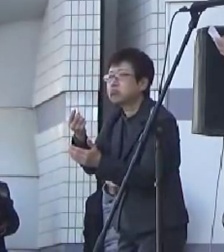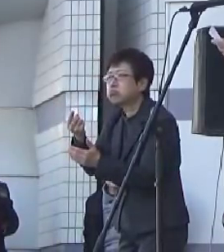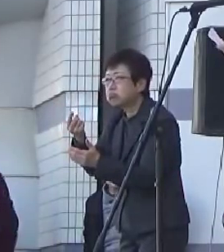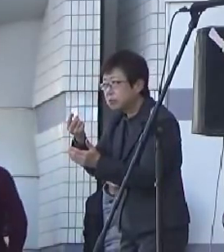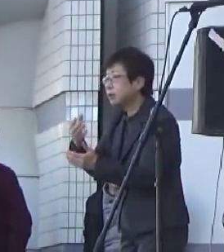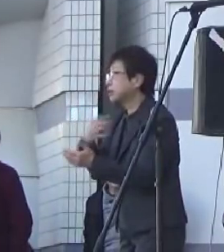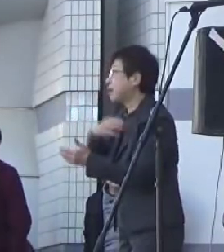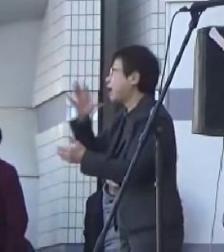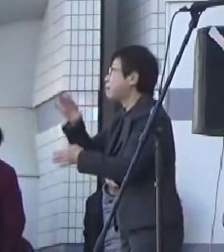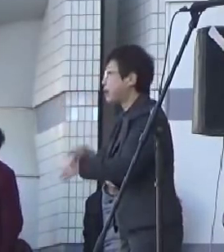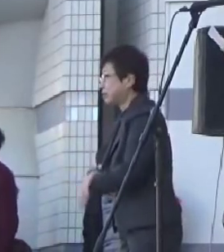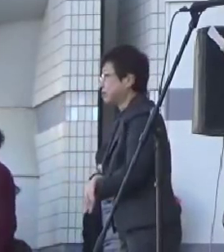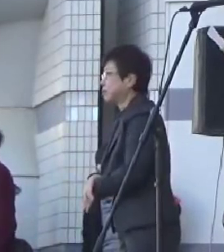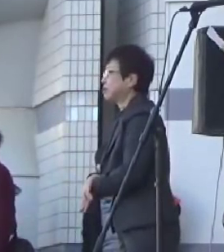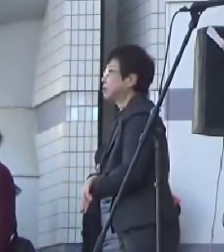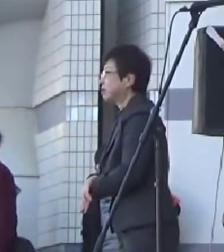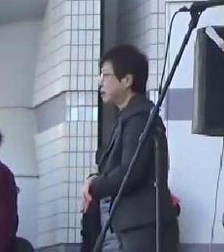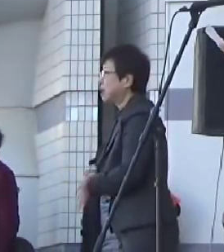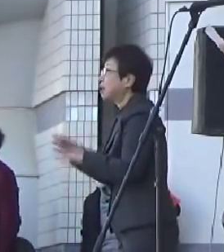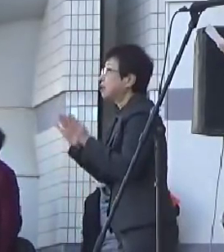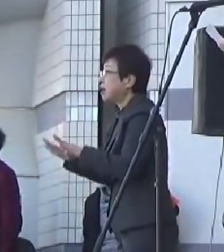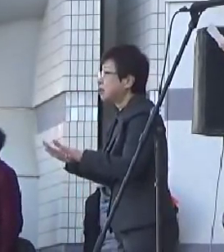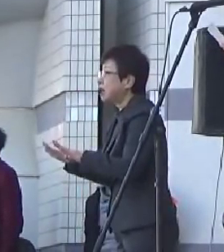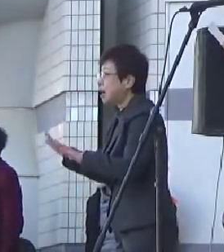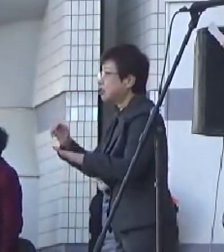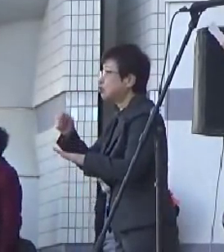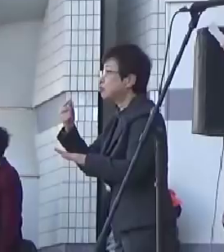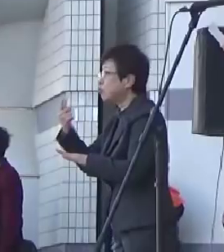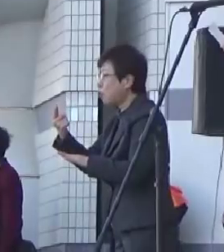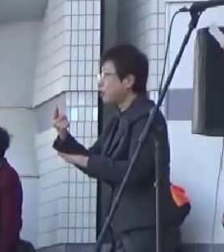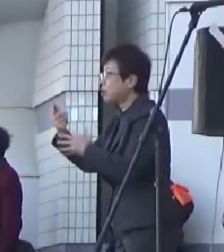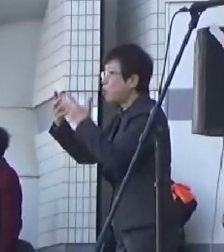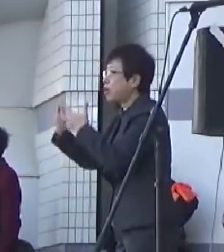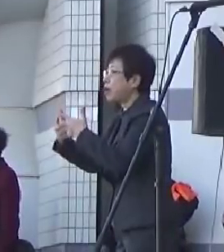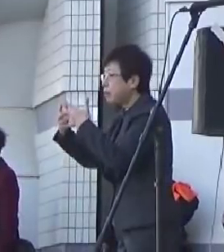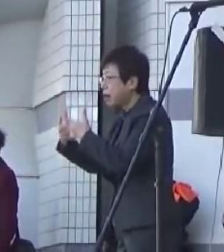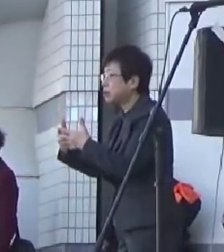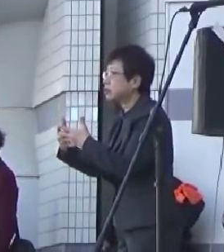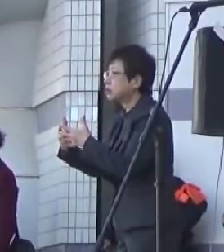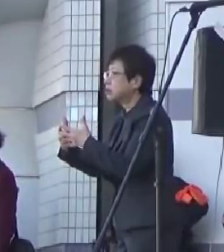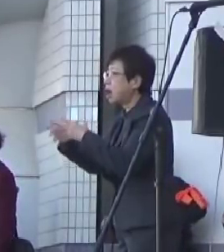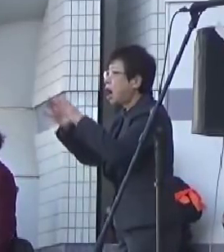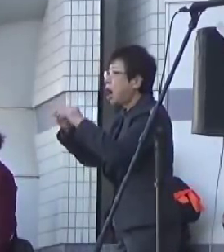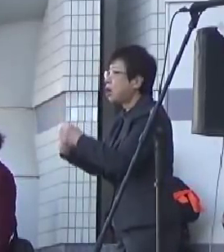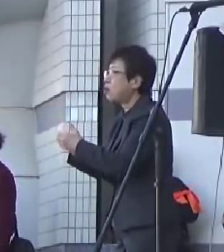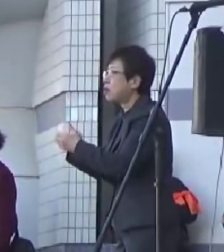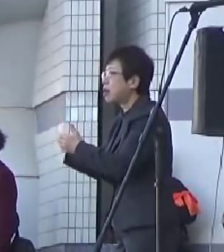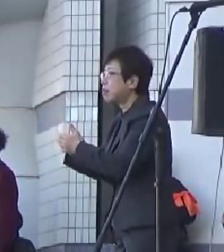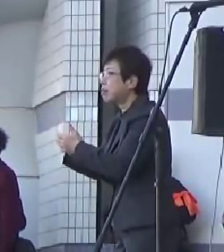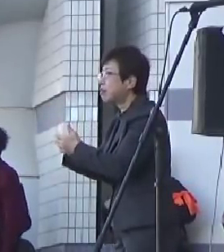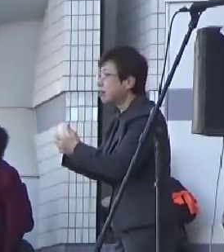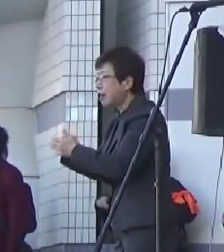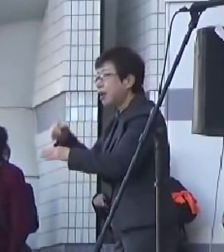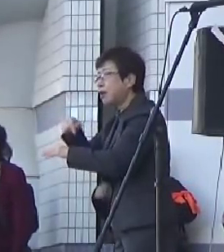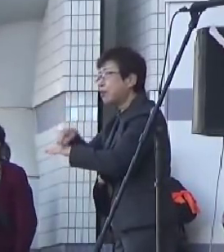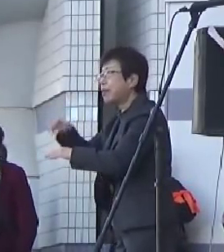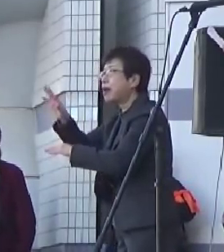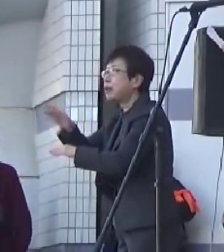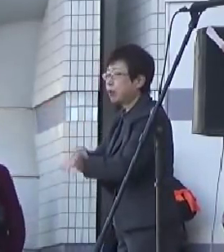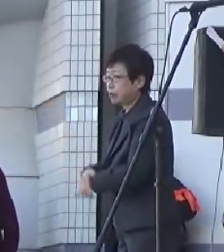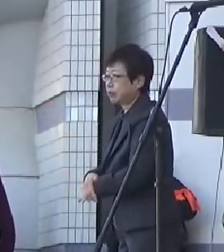つながります。現在26基の原発が廃炉決定または予定となっています